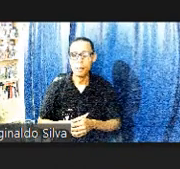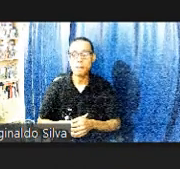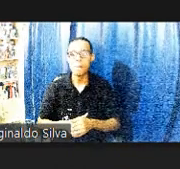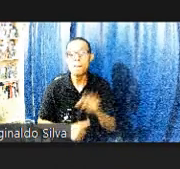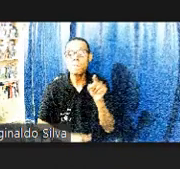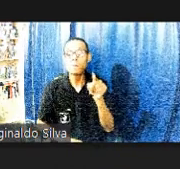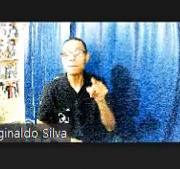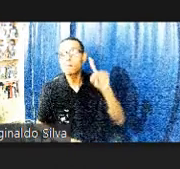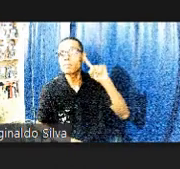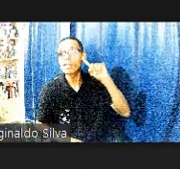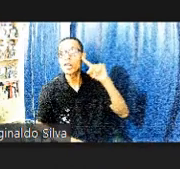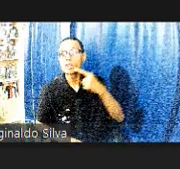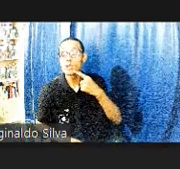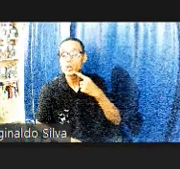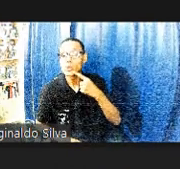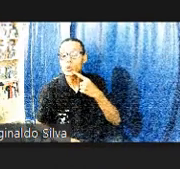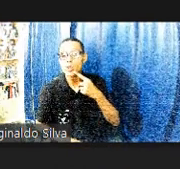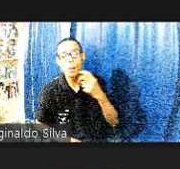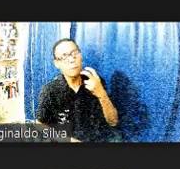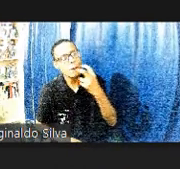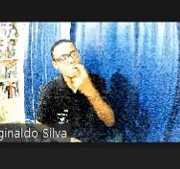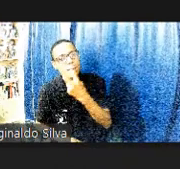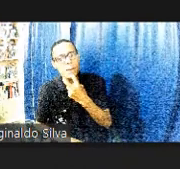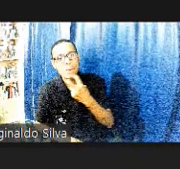organizado, como que vocês trabalham no seu pátio?